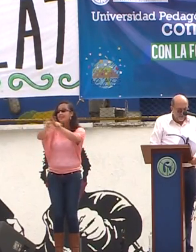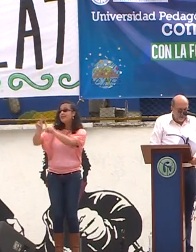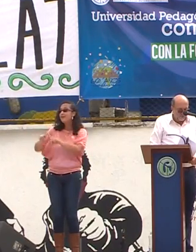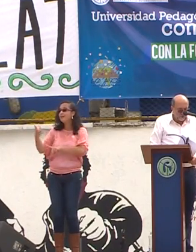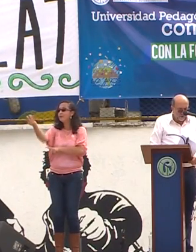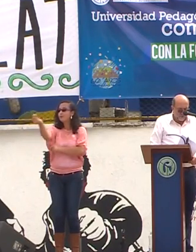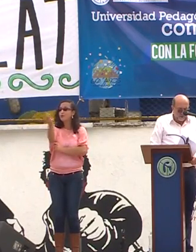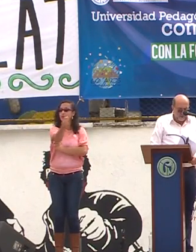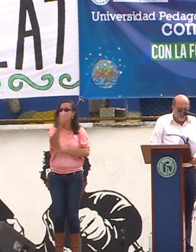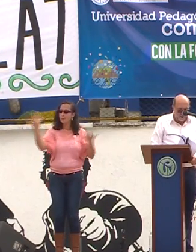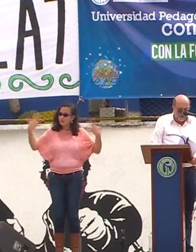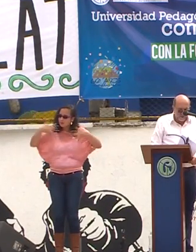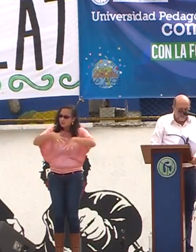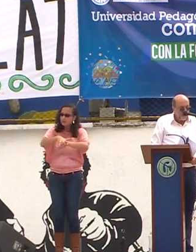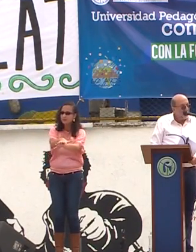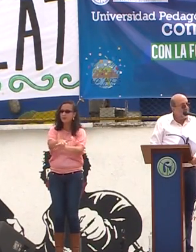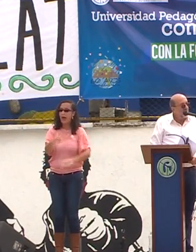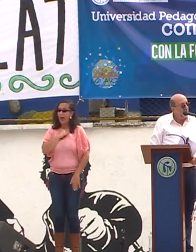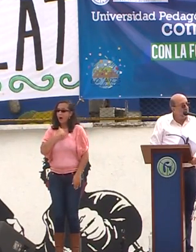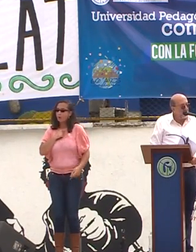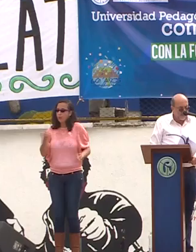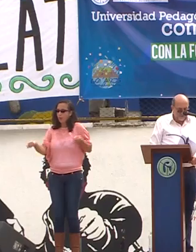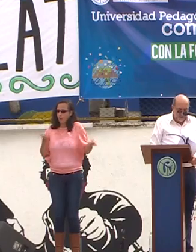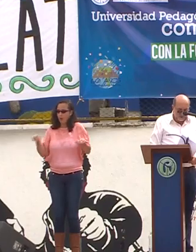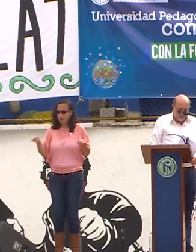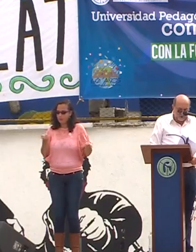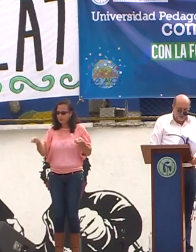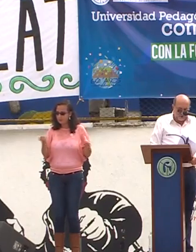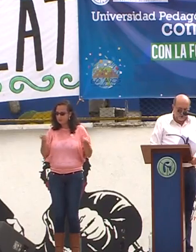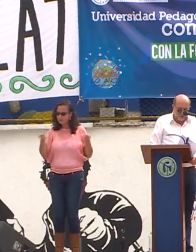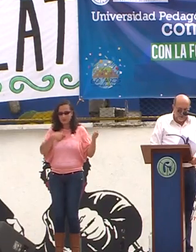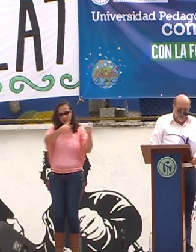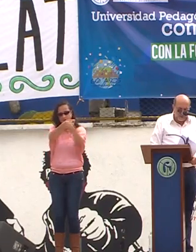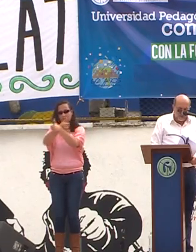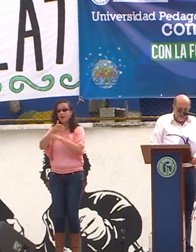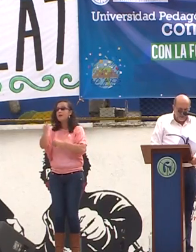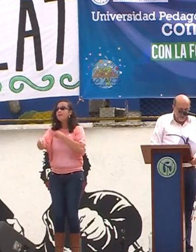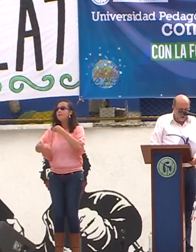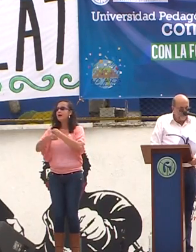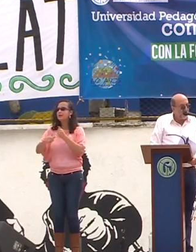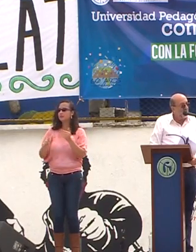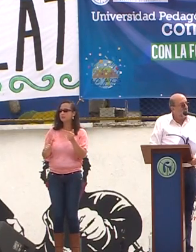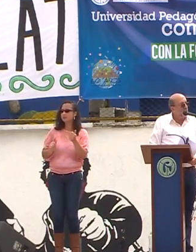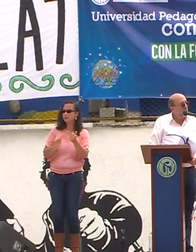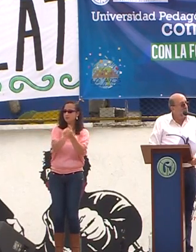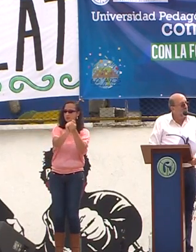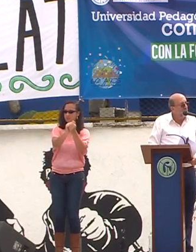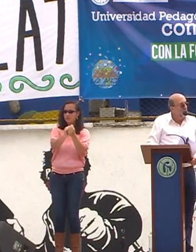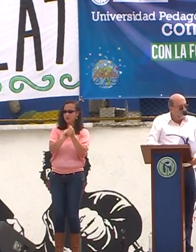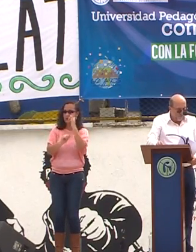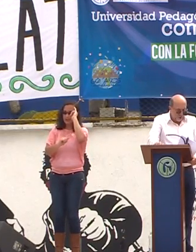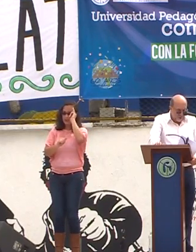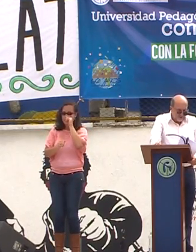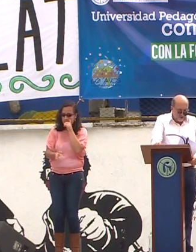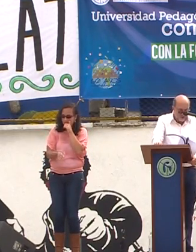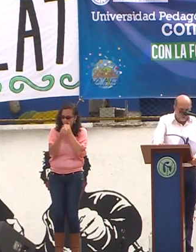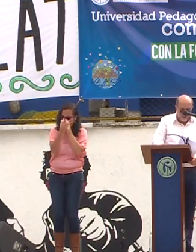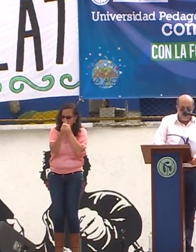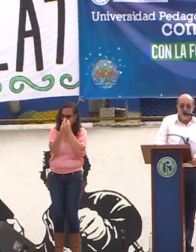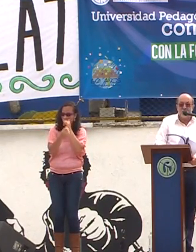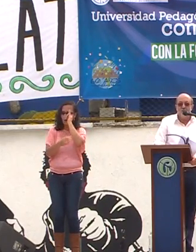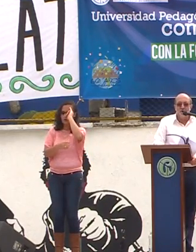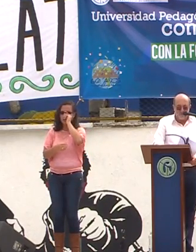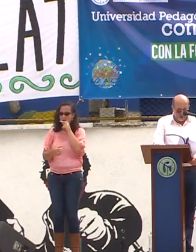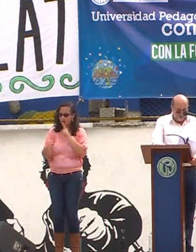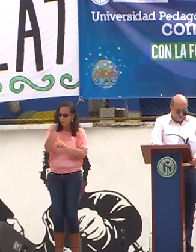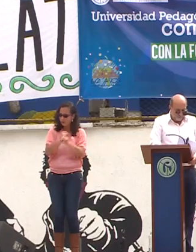intersectoriales, de autorregulaciones y acompañamiento psicosocial, psicopedagógico, político